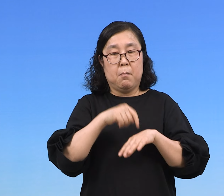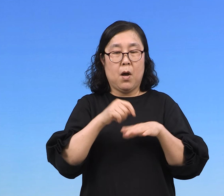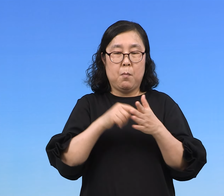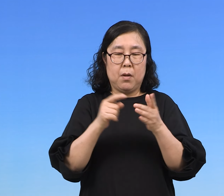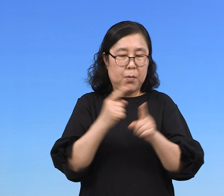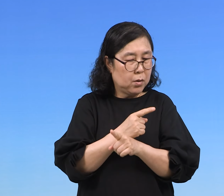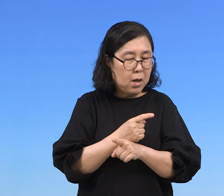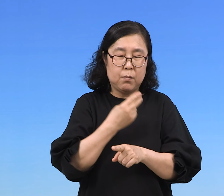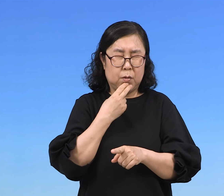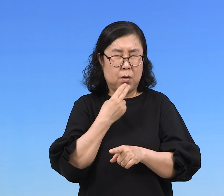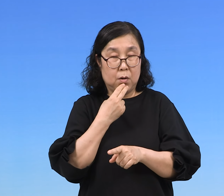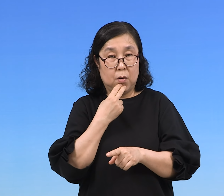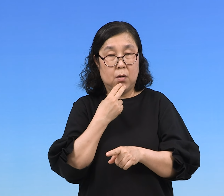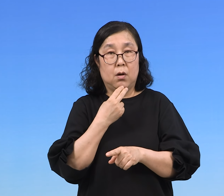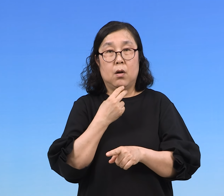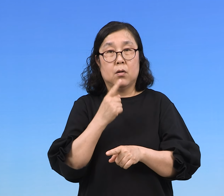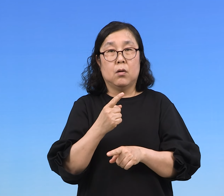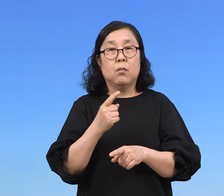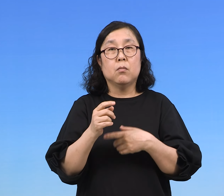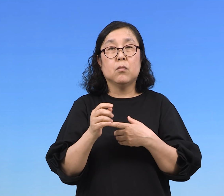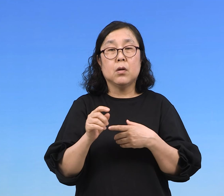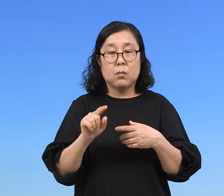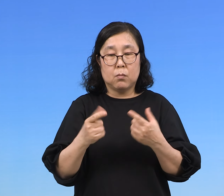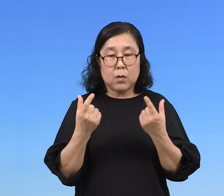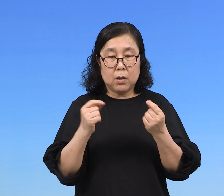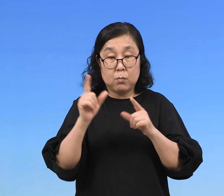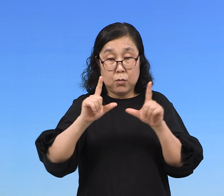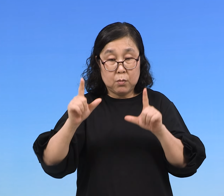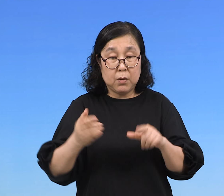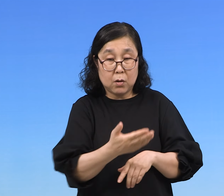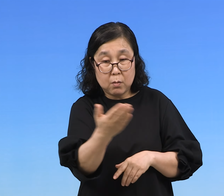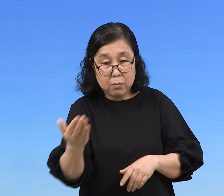계속하고 계시는 거예요. 이거 혹시 여러분의 모습 아닙니까?